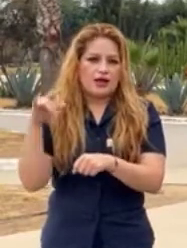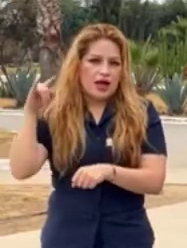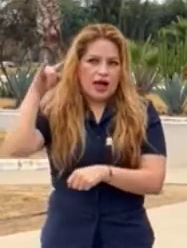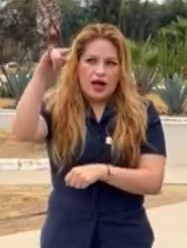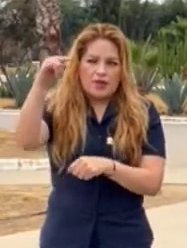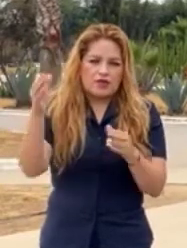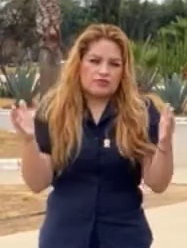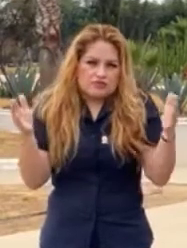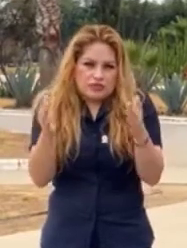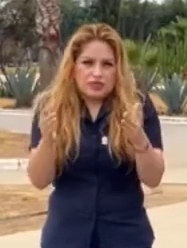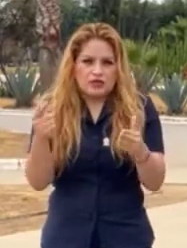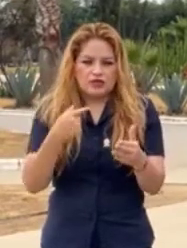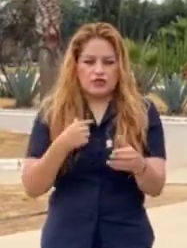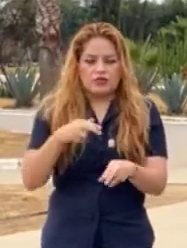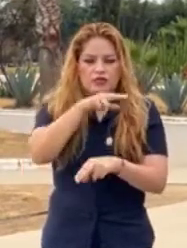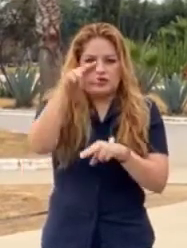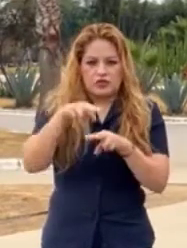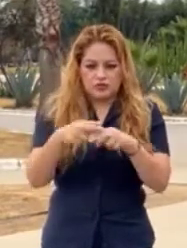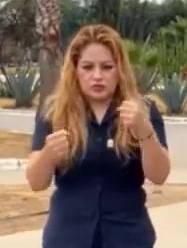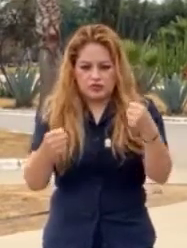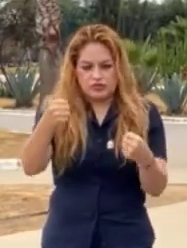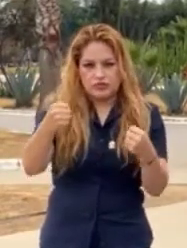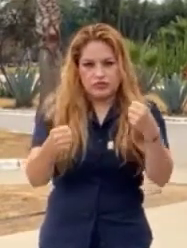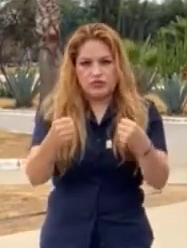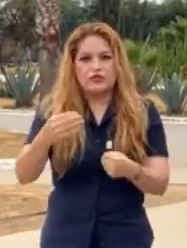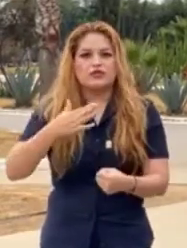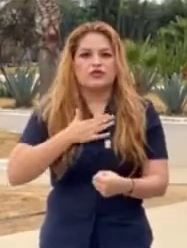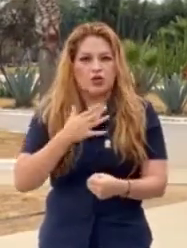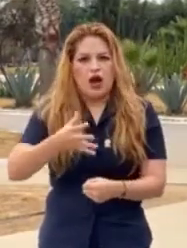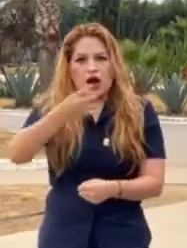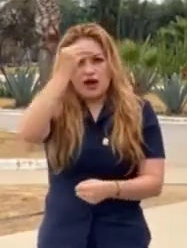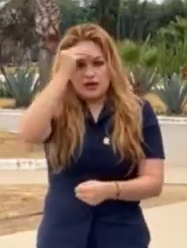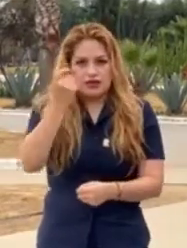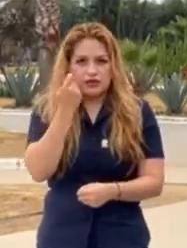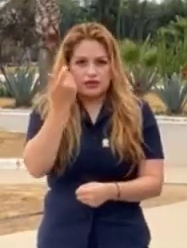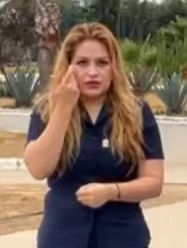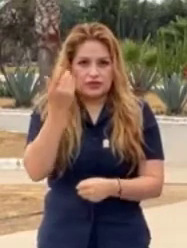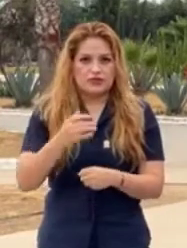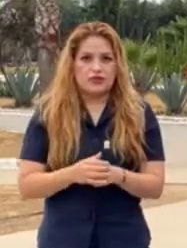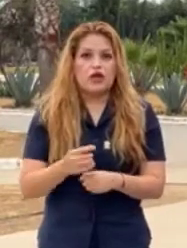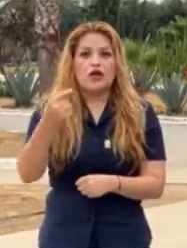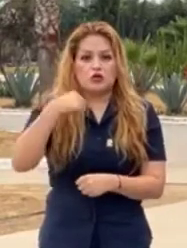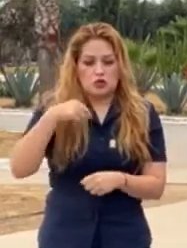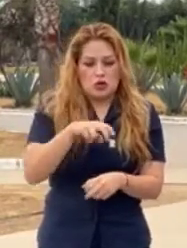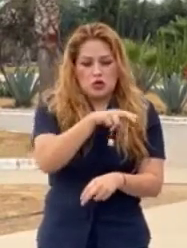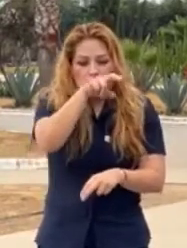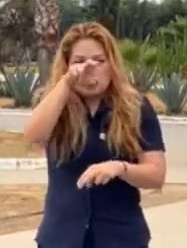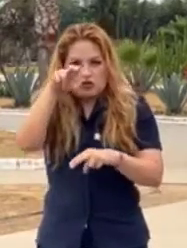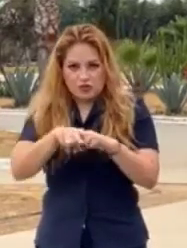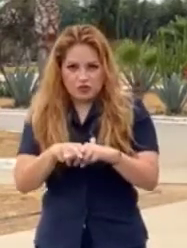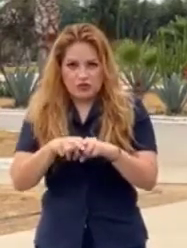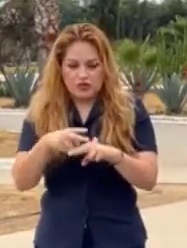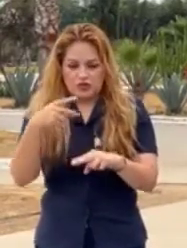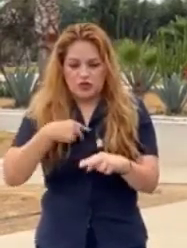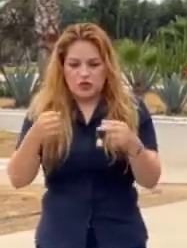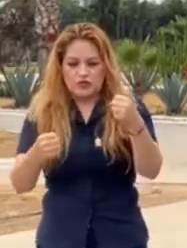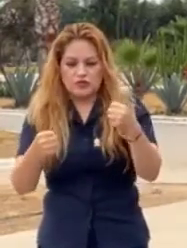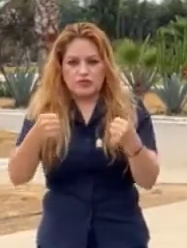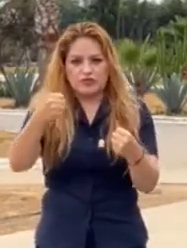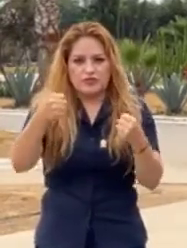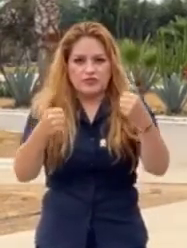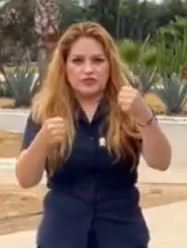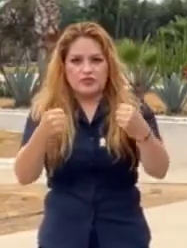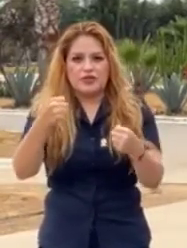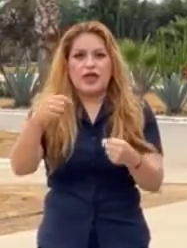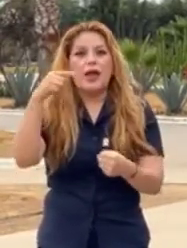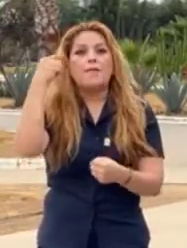San Quintín, que se lo están pasando aquí al ayuntamiento. Entonces me voy a subir yo a patrullar para andar en